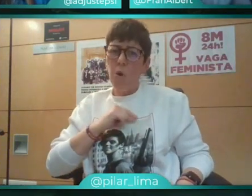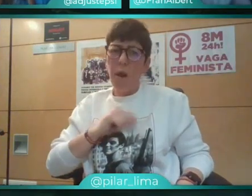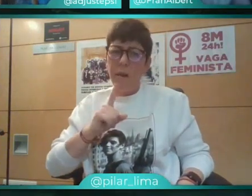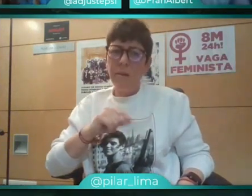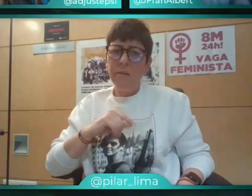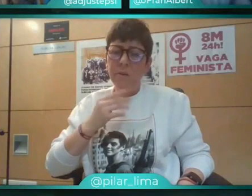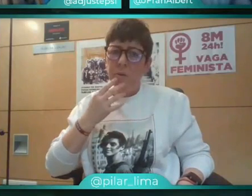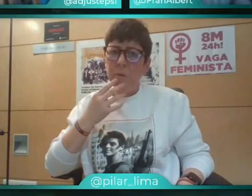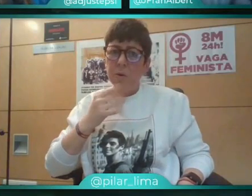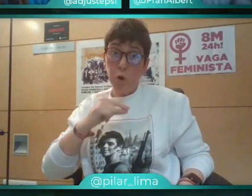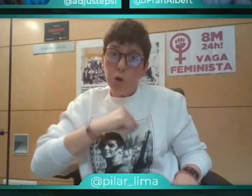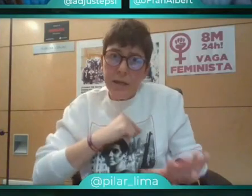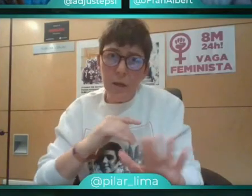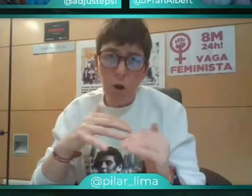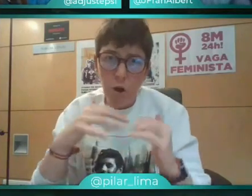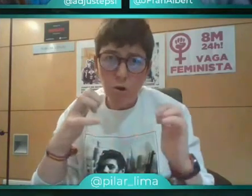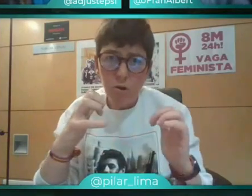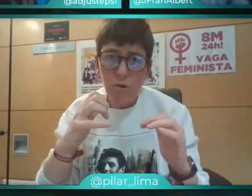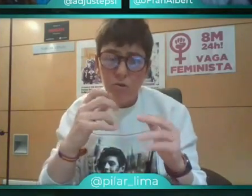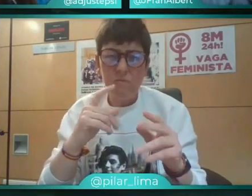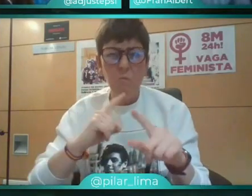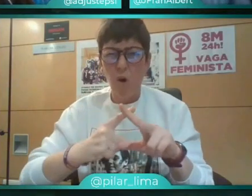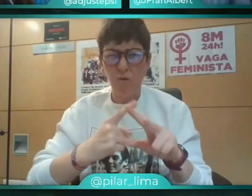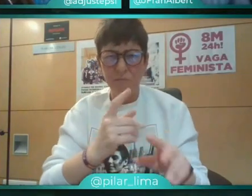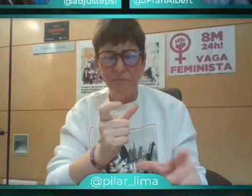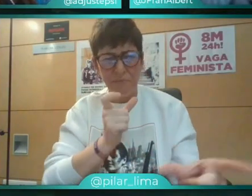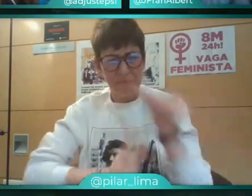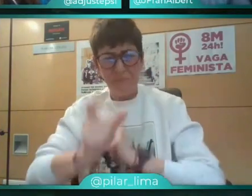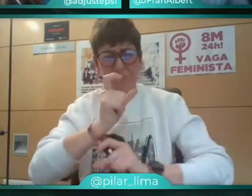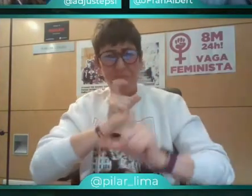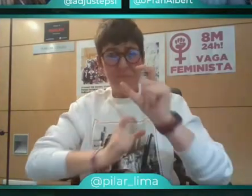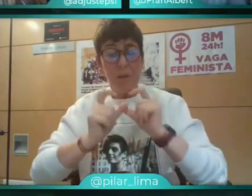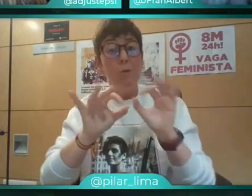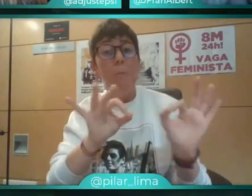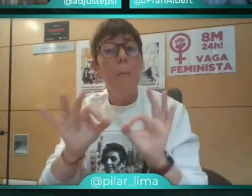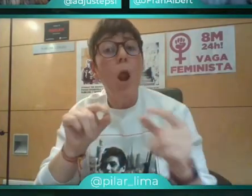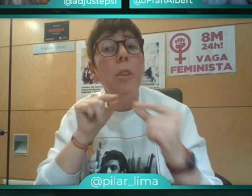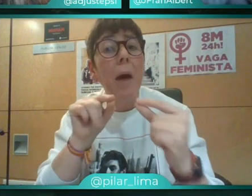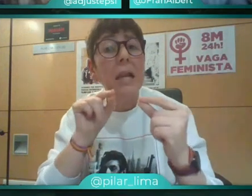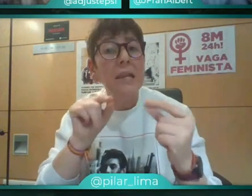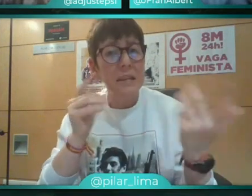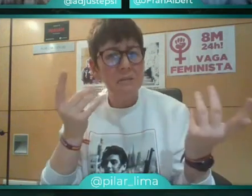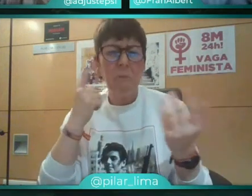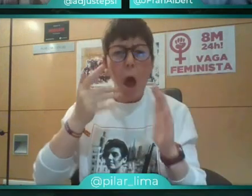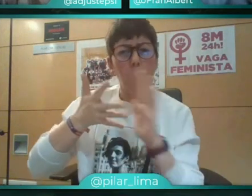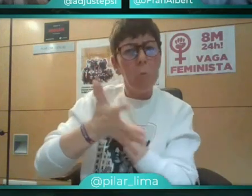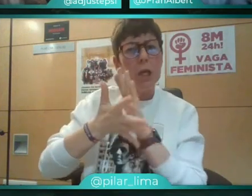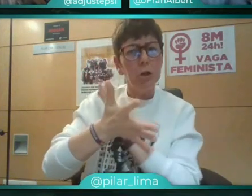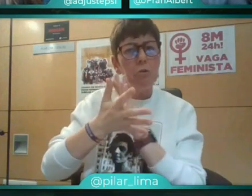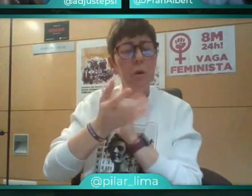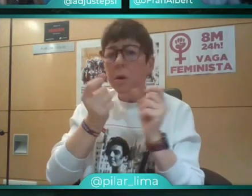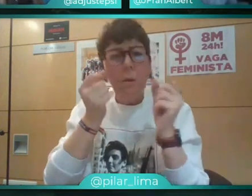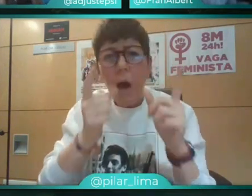ser pero eso Mira la moral eh lo que está yo lo he sentido aquí en Corsa como increpabox